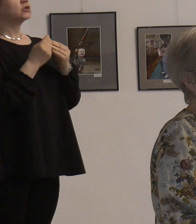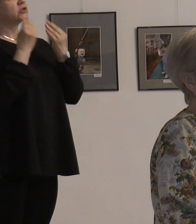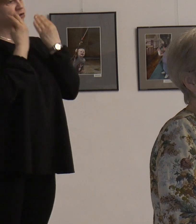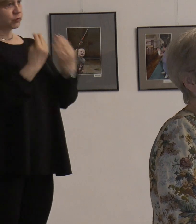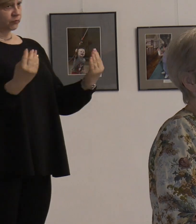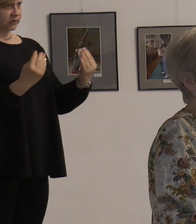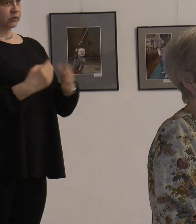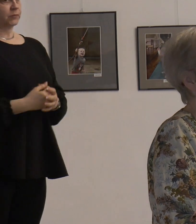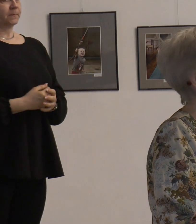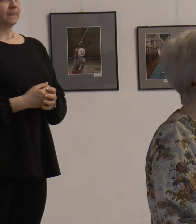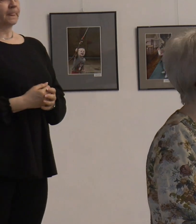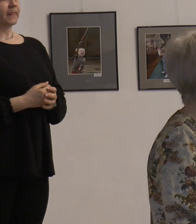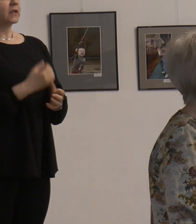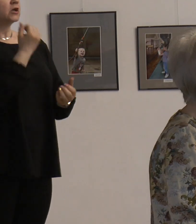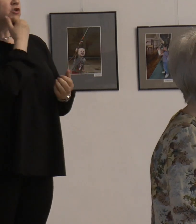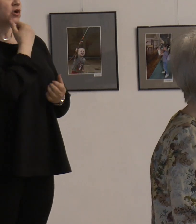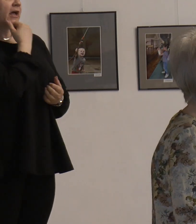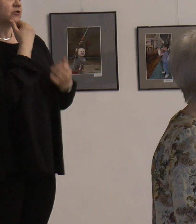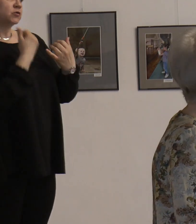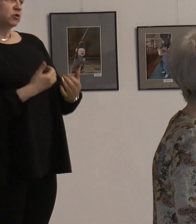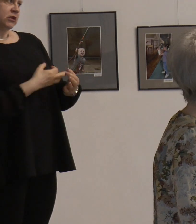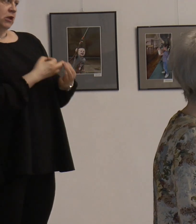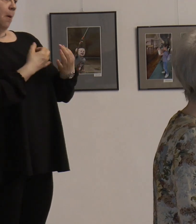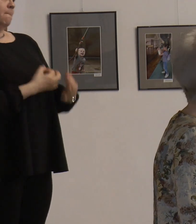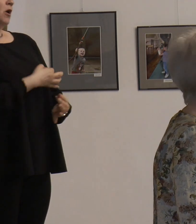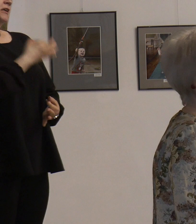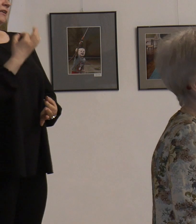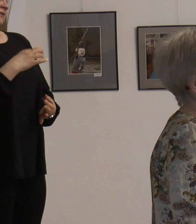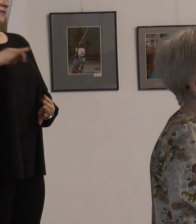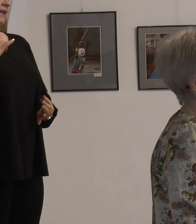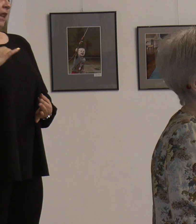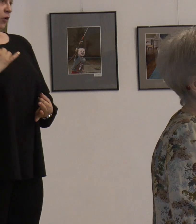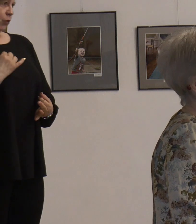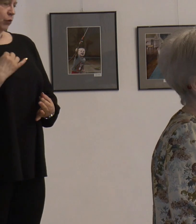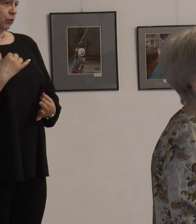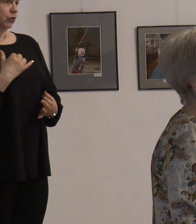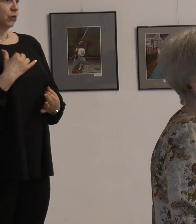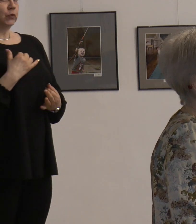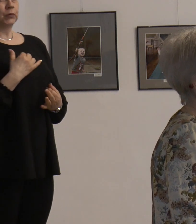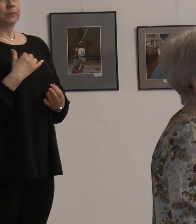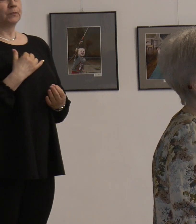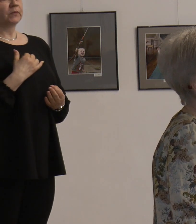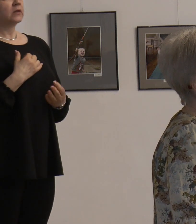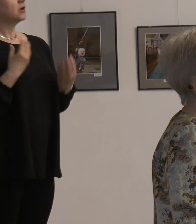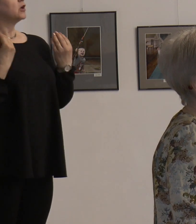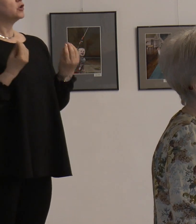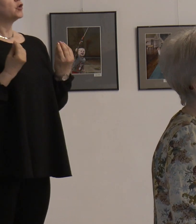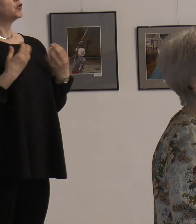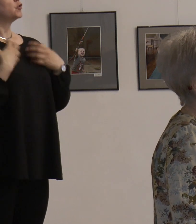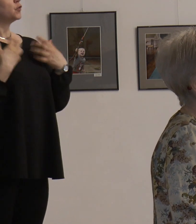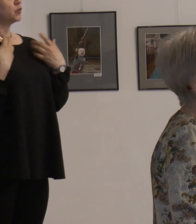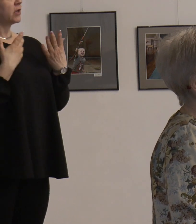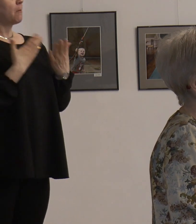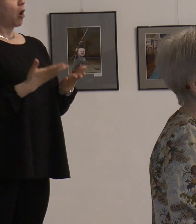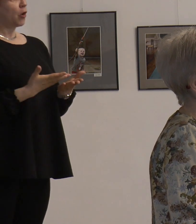üdvözlöm. Hát sajátos most ez a mai délelőtt. Minden esetre én nagyon-nagyon örültem